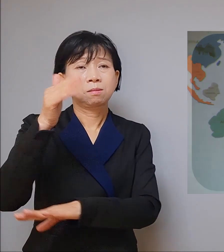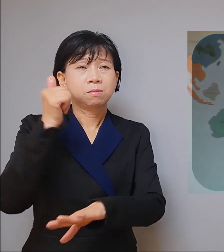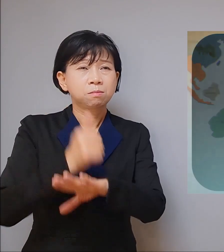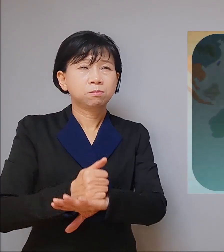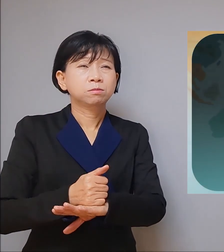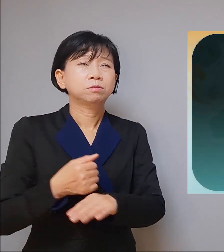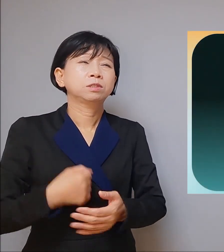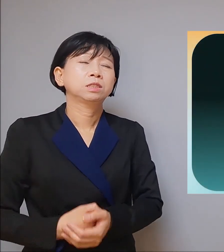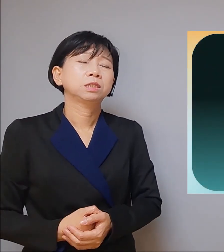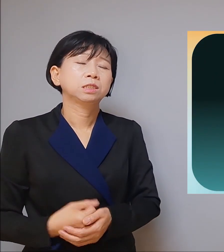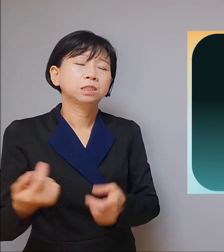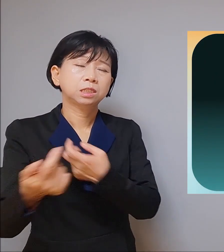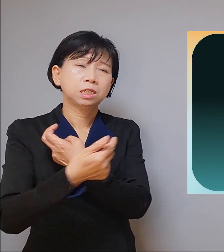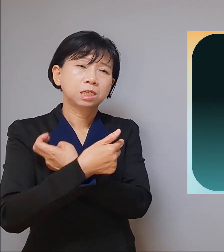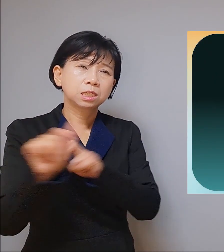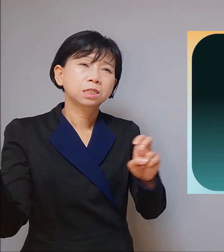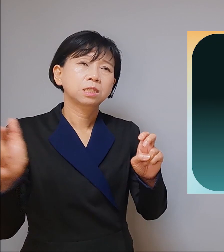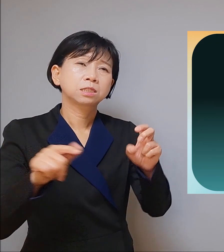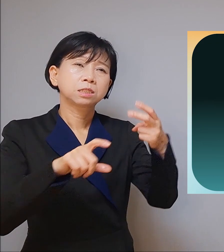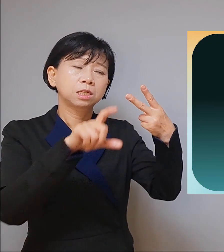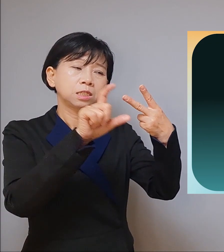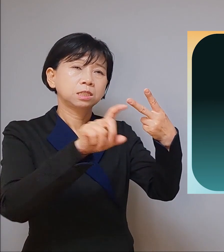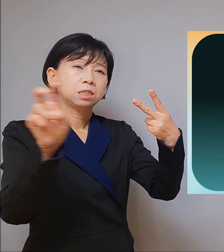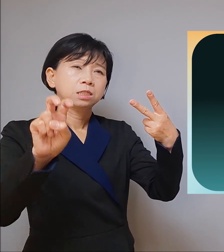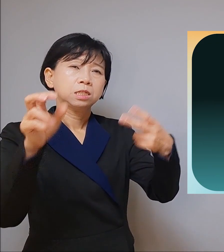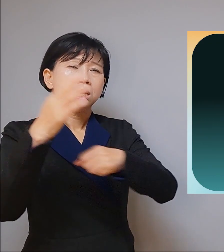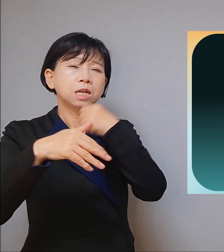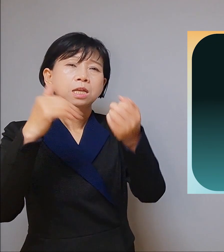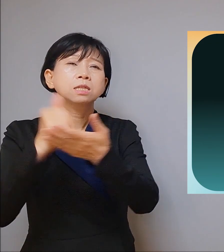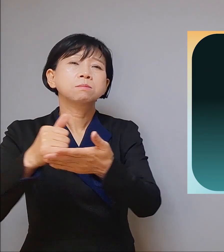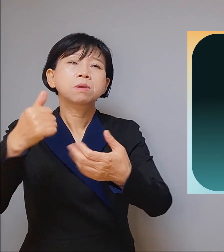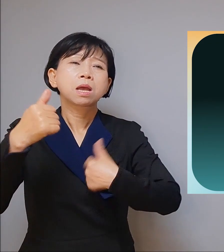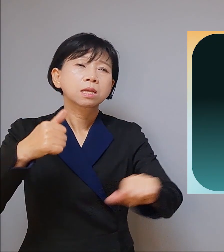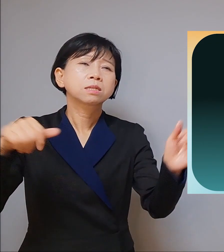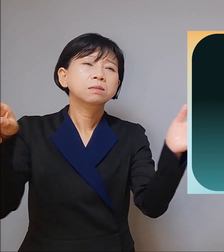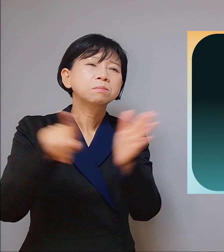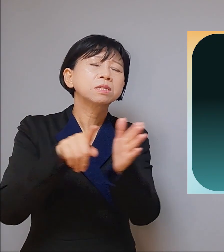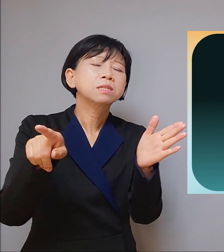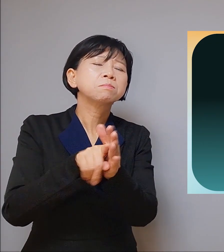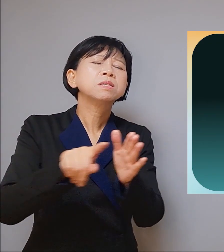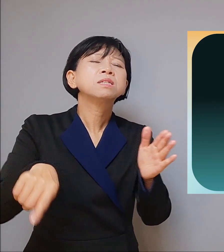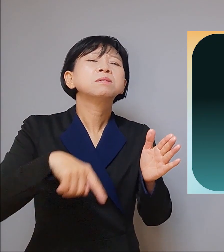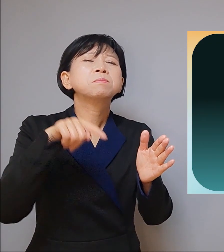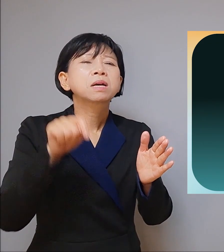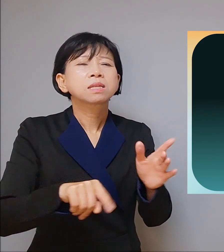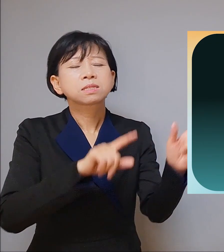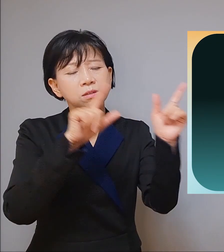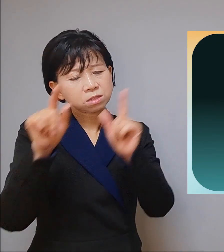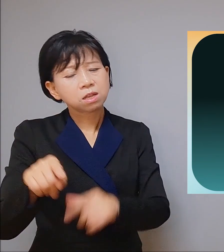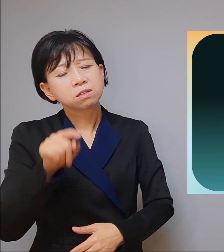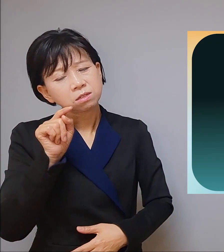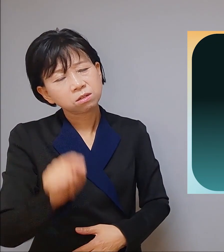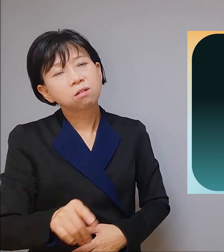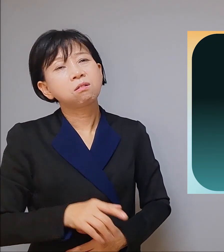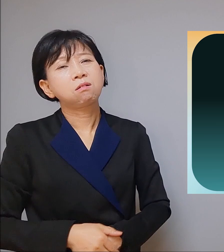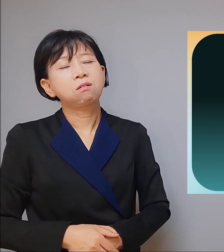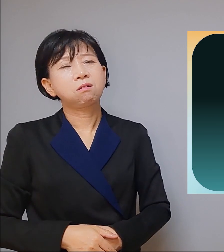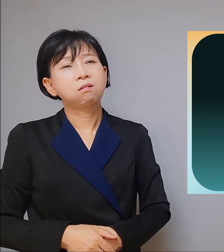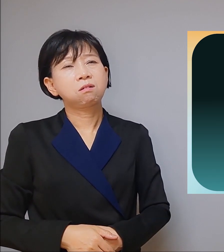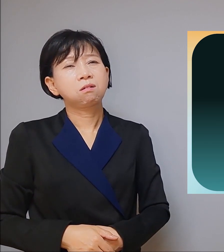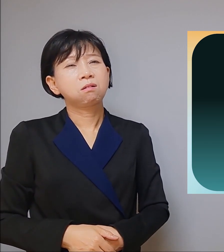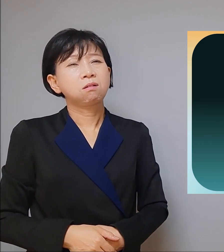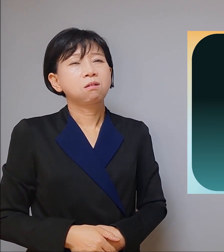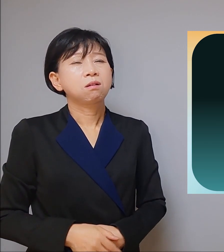갈라디아서 2장 20절 하반절을 한 번 더 보겠습니다. 하나님의 아들을 믿는 뭐 안에서요? 믿음 안에서 사는 것이라.